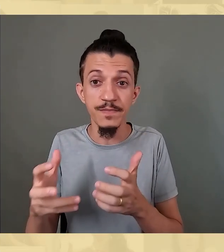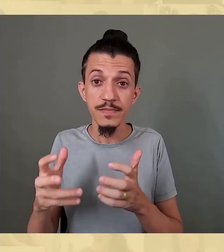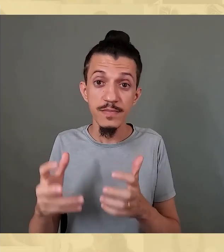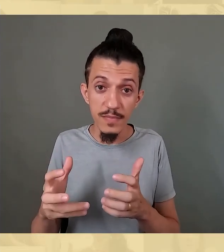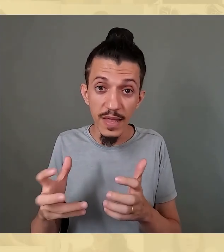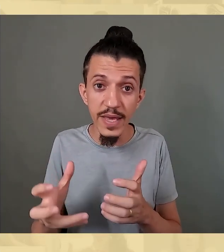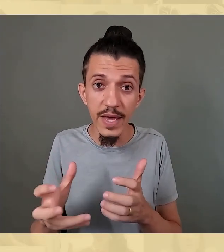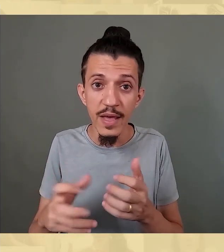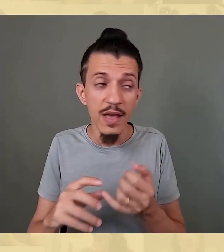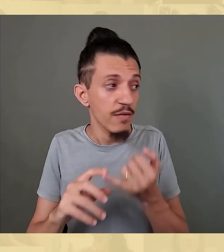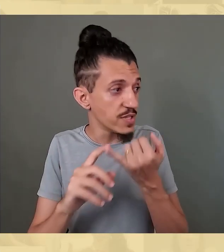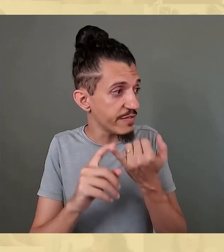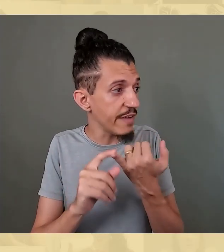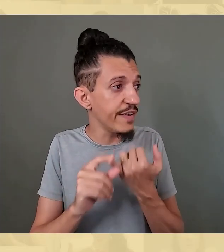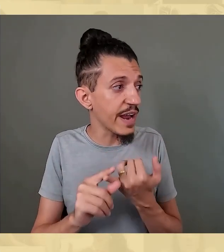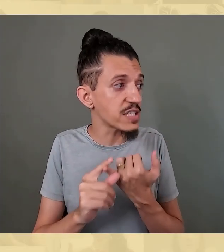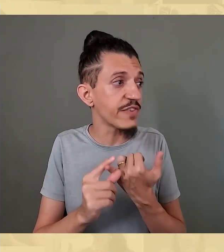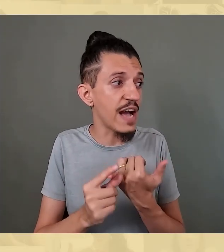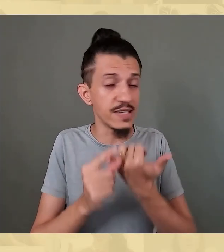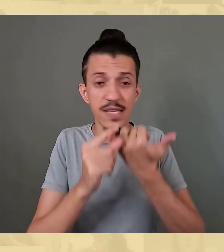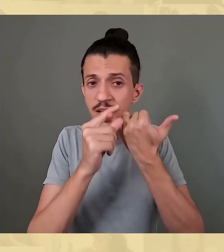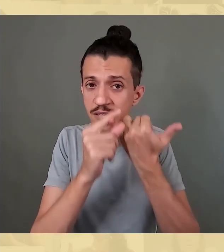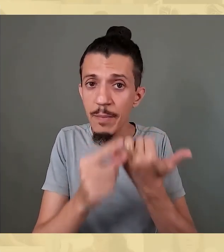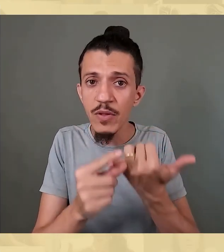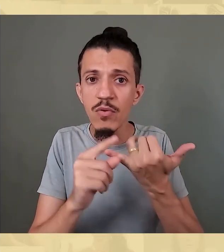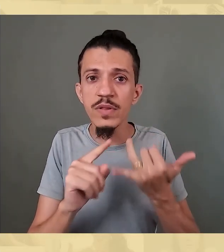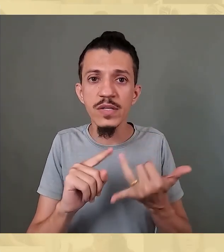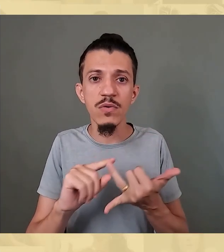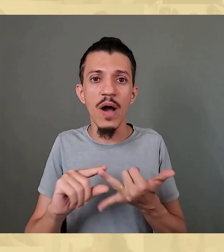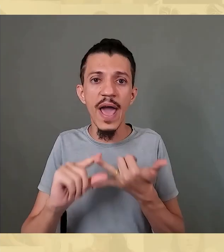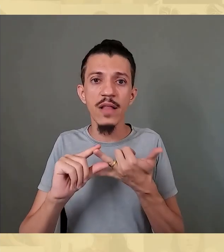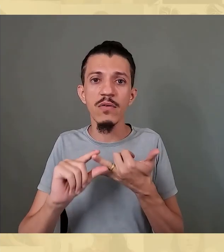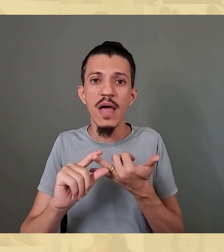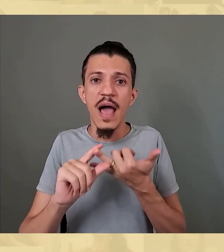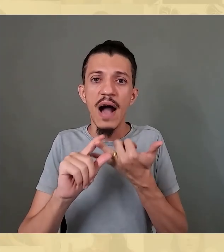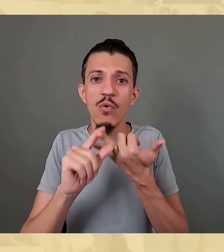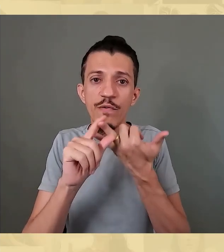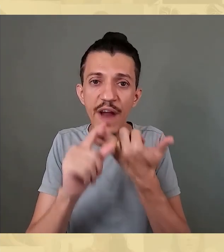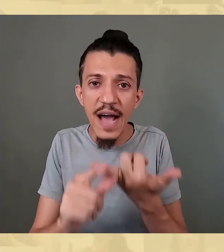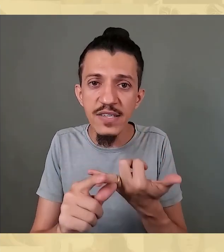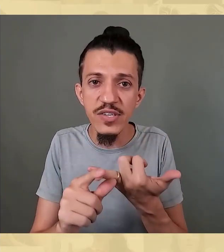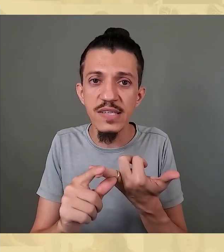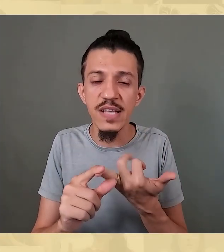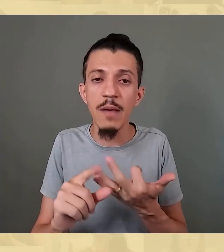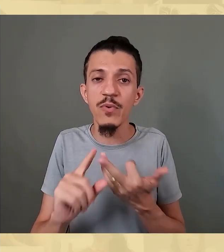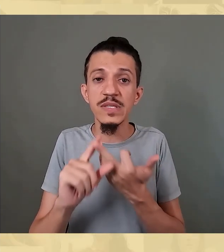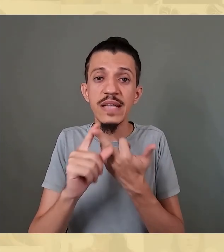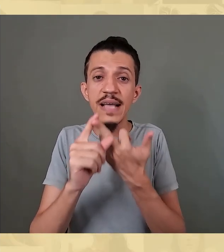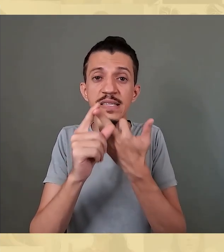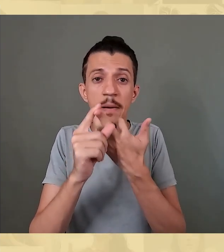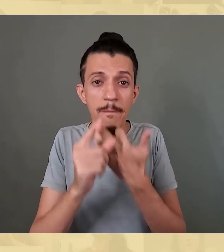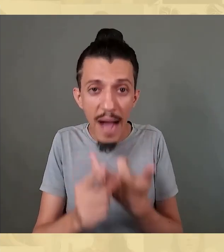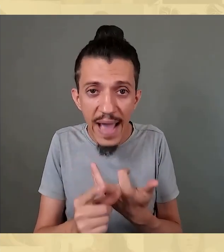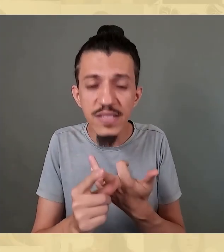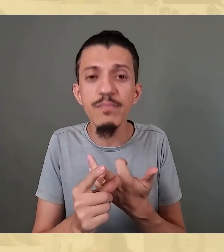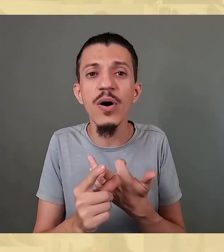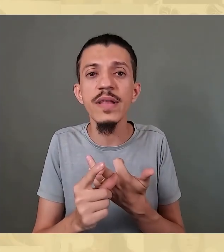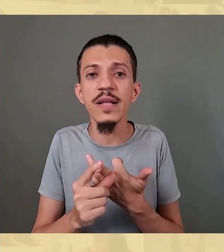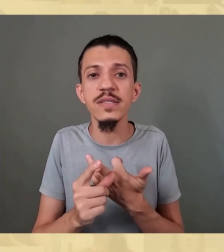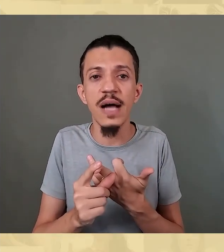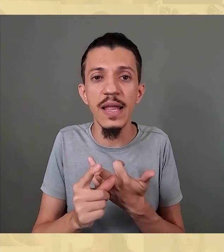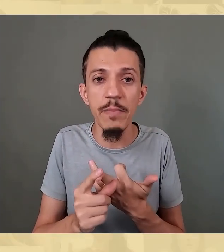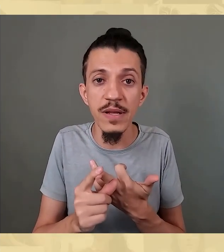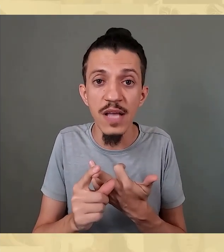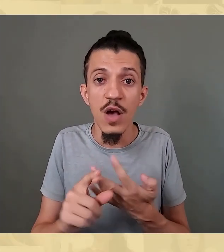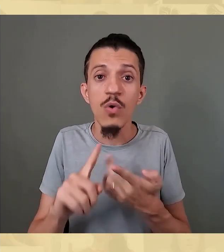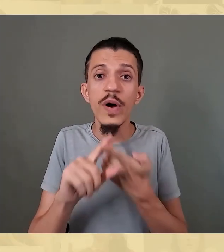corretamente. E você vai ver as frases sempre no contexto correto, com frases de exemplo, sinais mais importantes